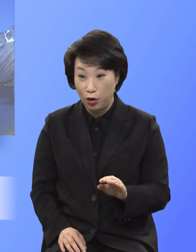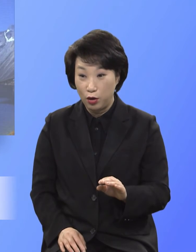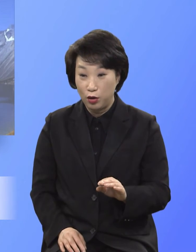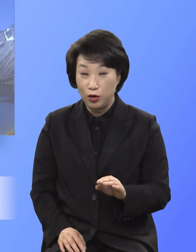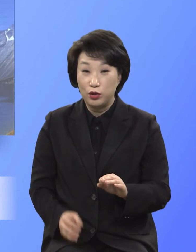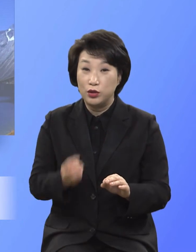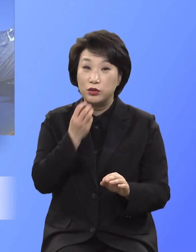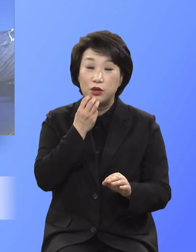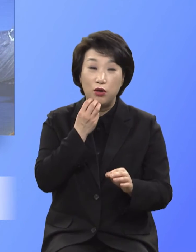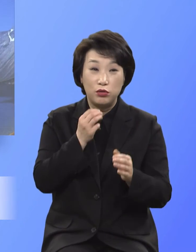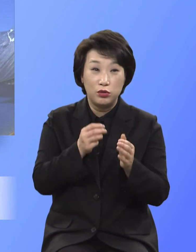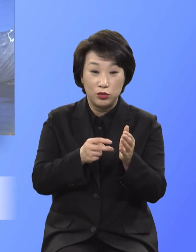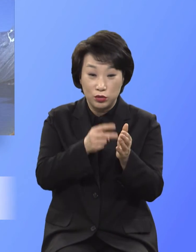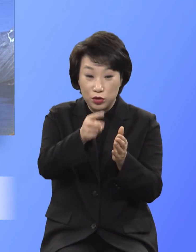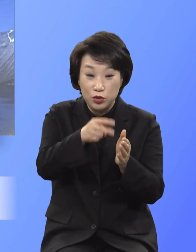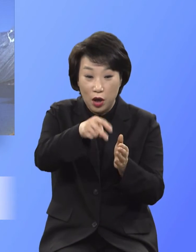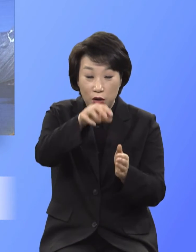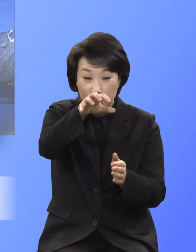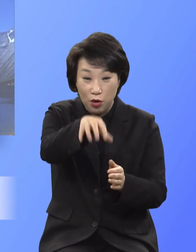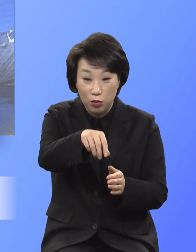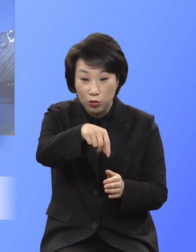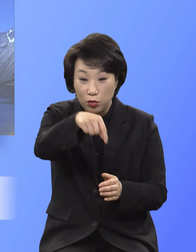그런데 서울역 터널 앞에서